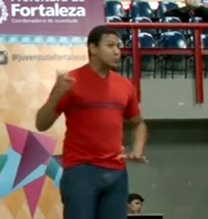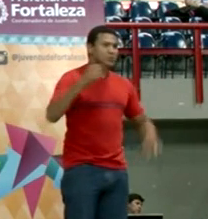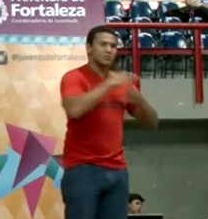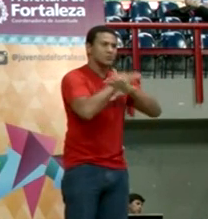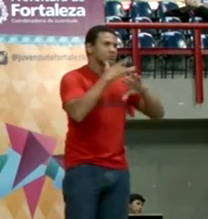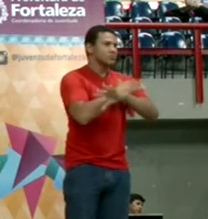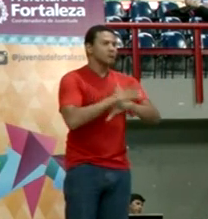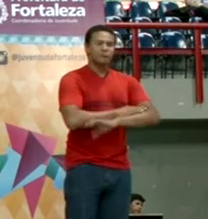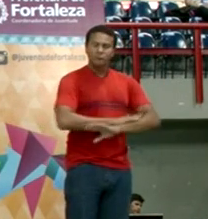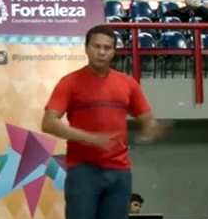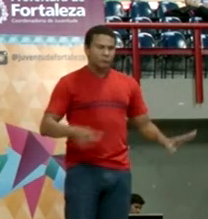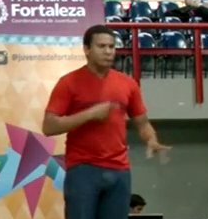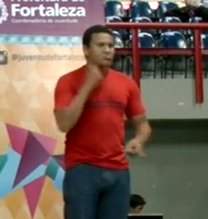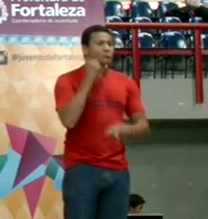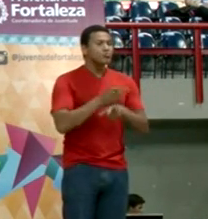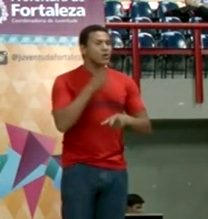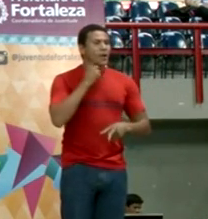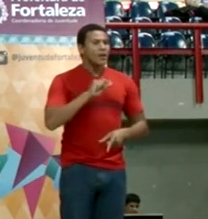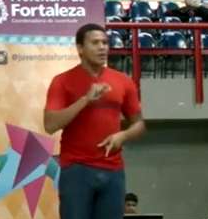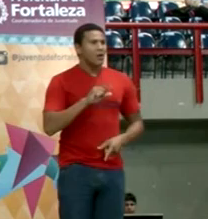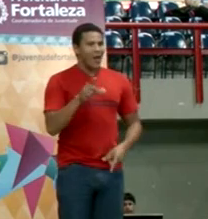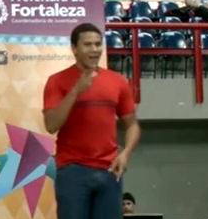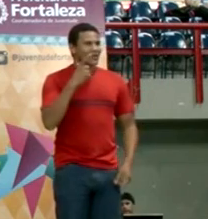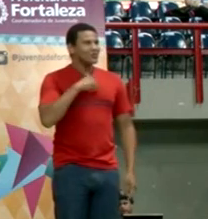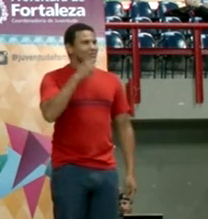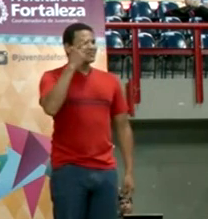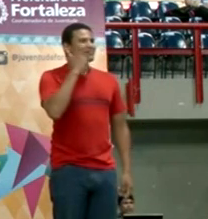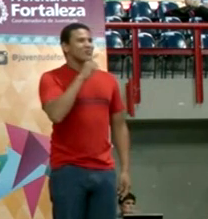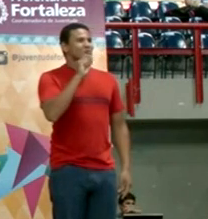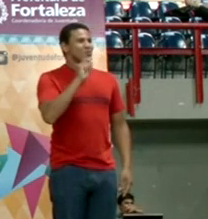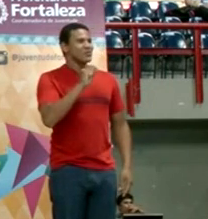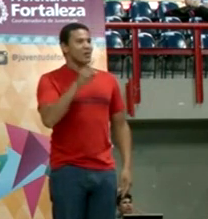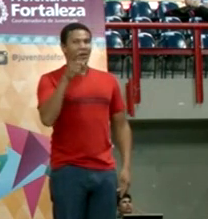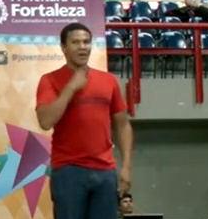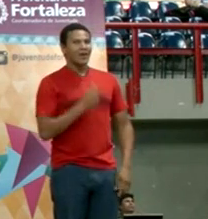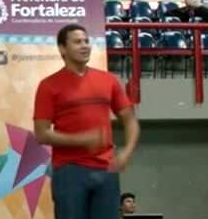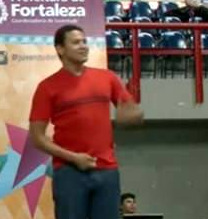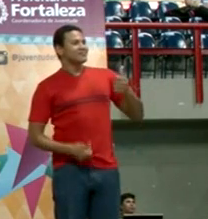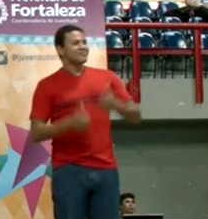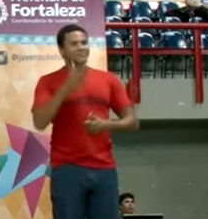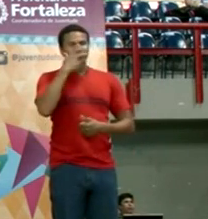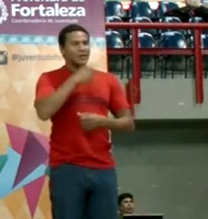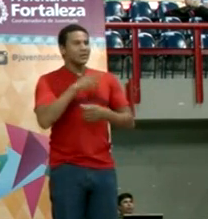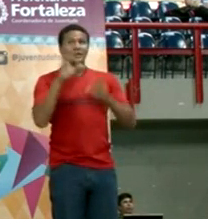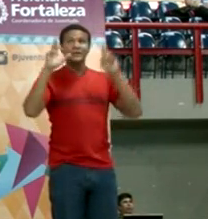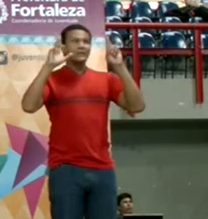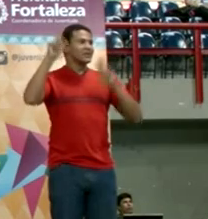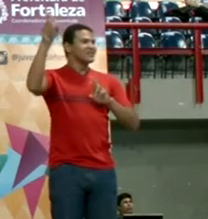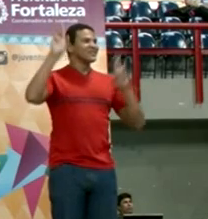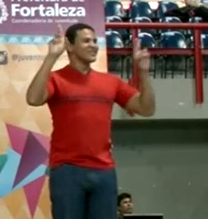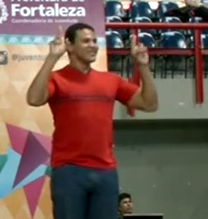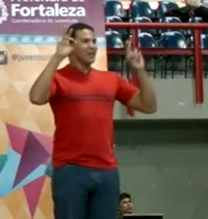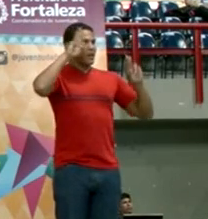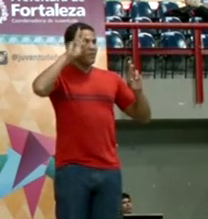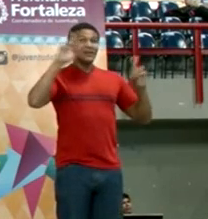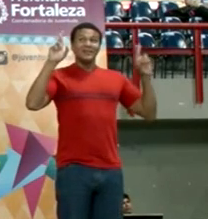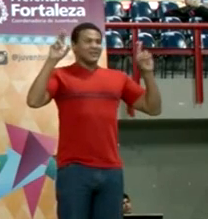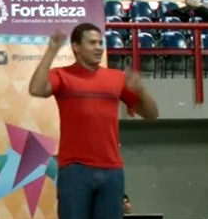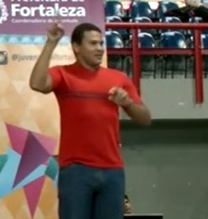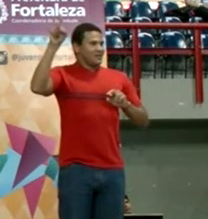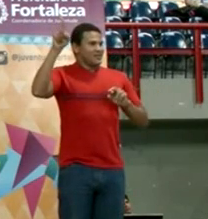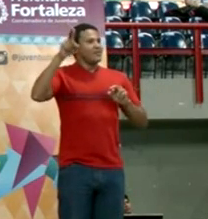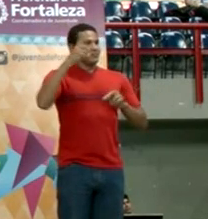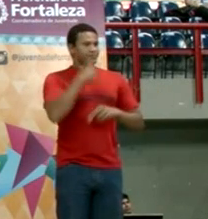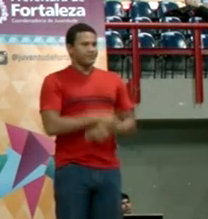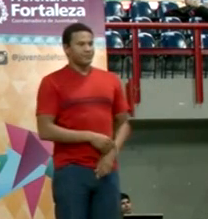meu filho. E ele acabou chegando num daqueles meninos da Good Vibe. E os meninos da Good Vibe, quando a polícia bateu